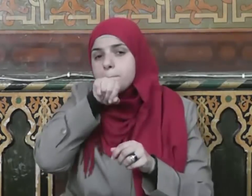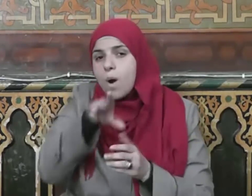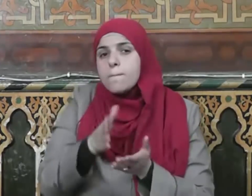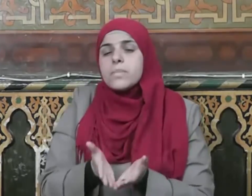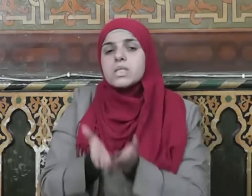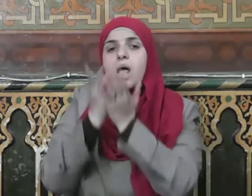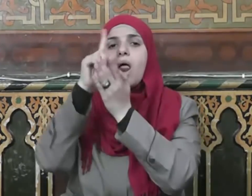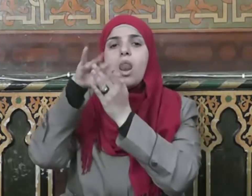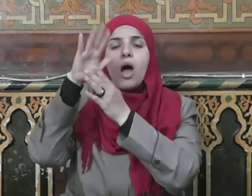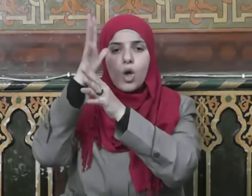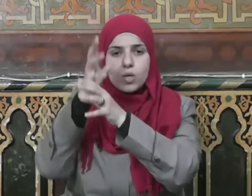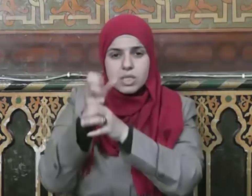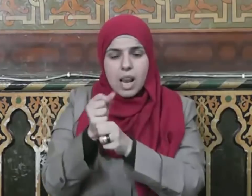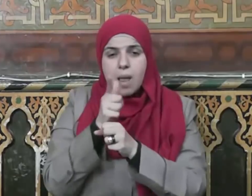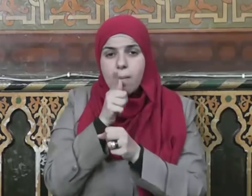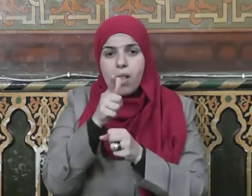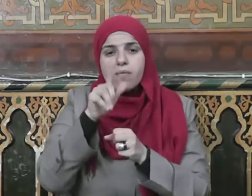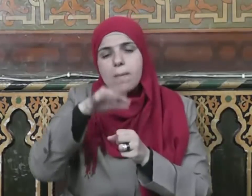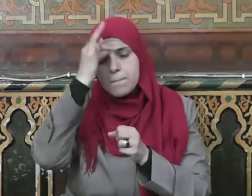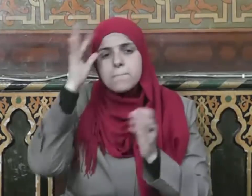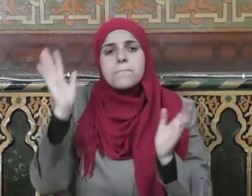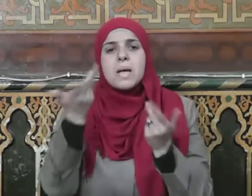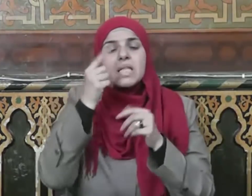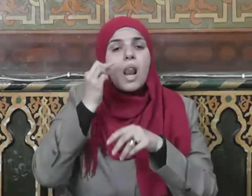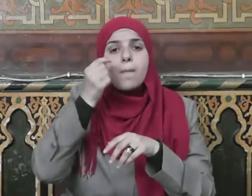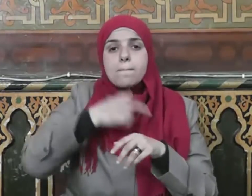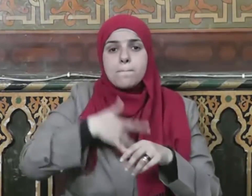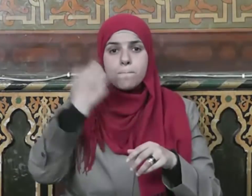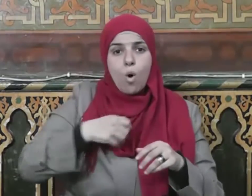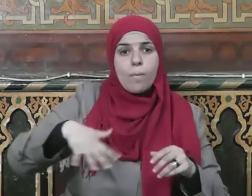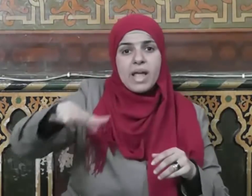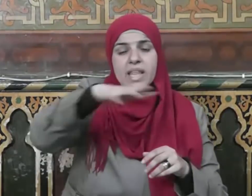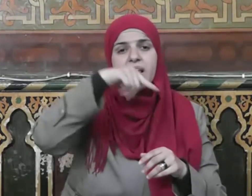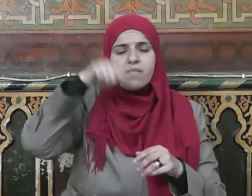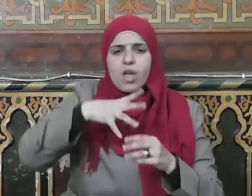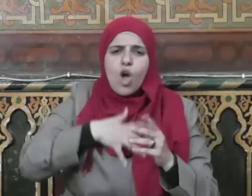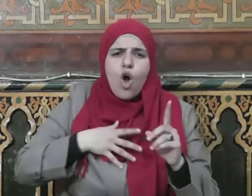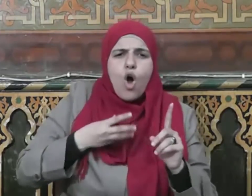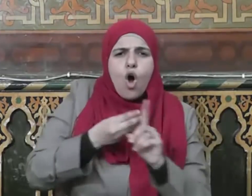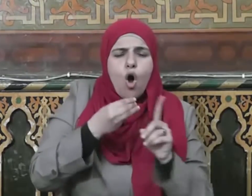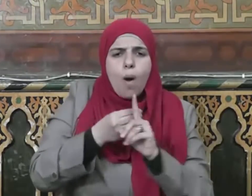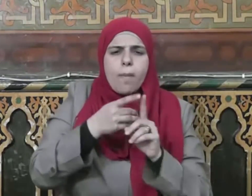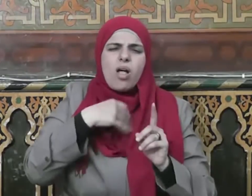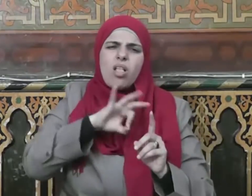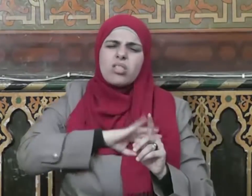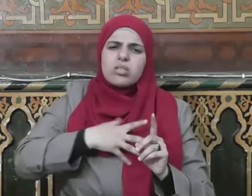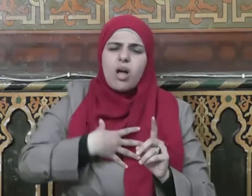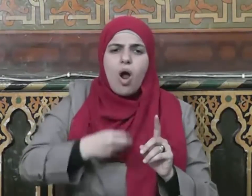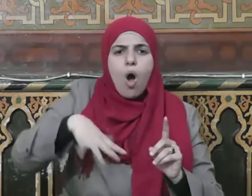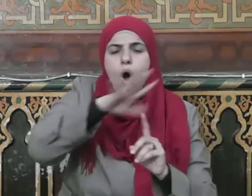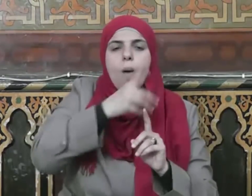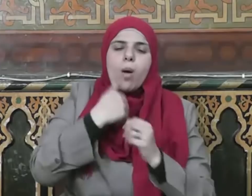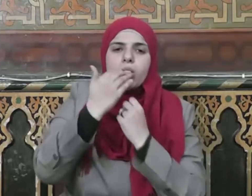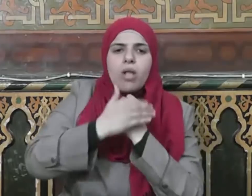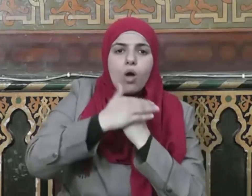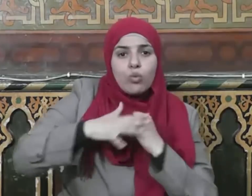عليه وسلم: مثل المؤمنين في توادهم وتراحمهم وتعاطفهم